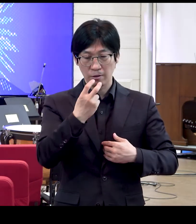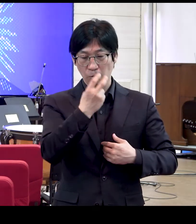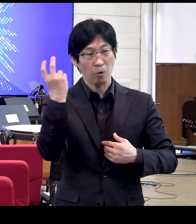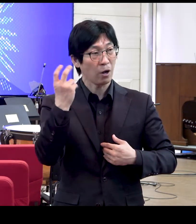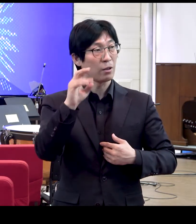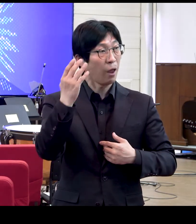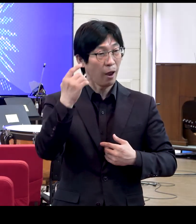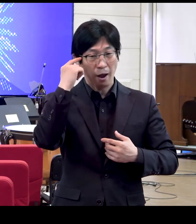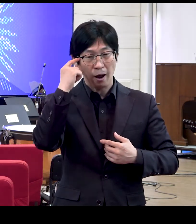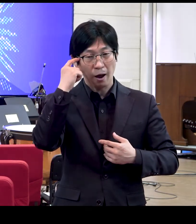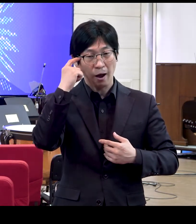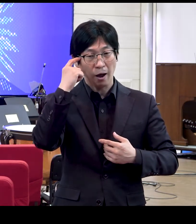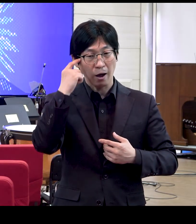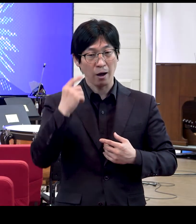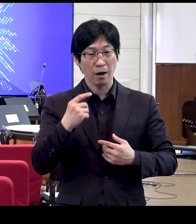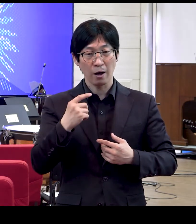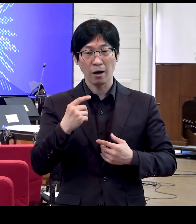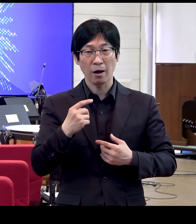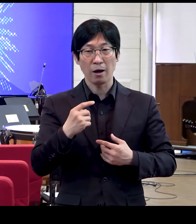자기가 똑똑해지면서,